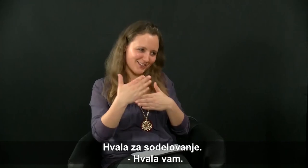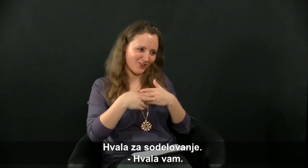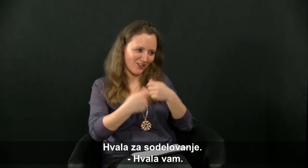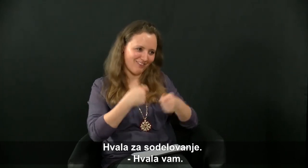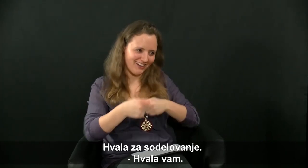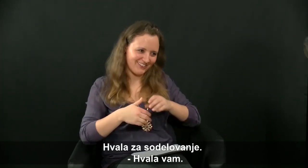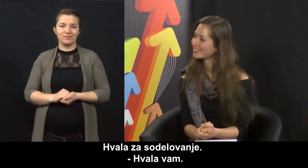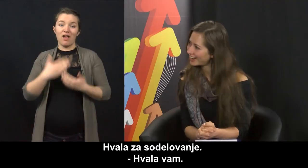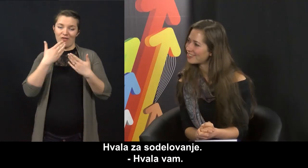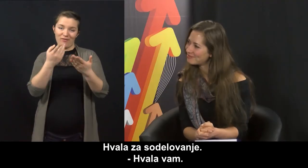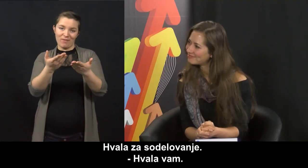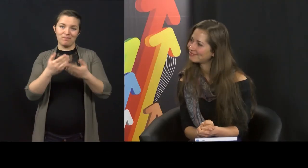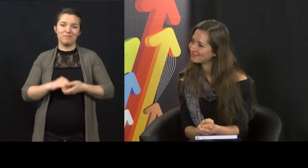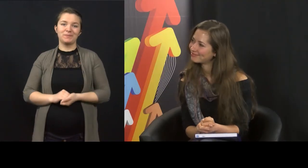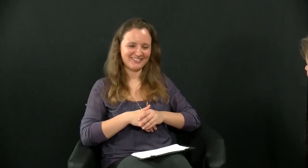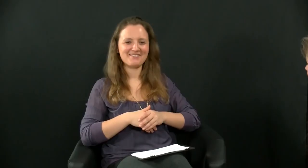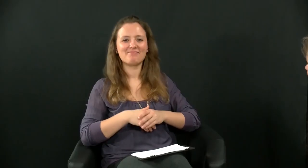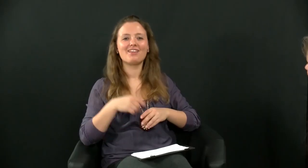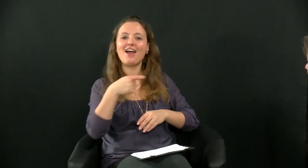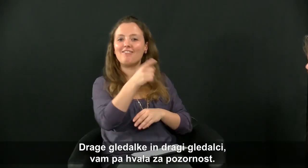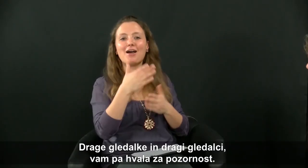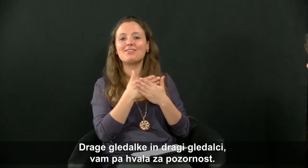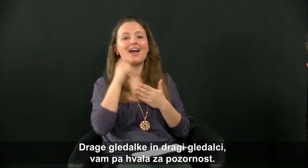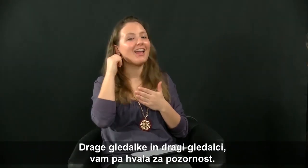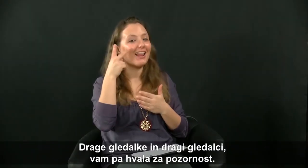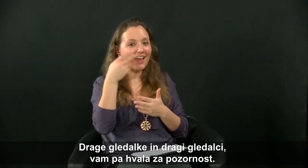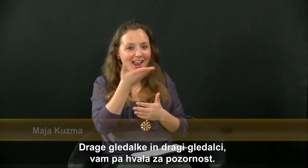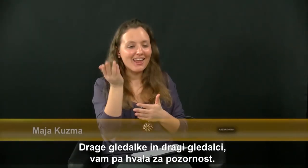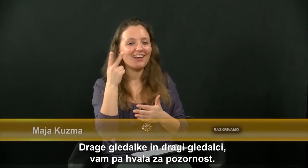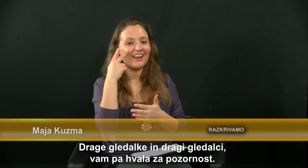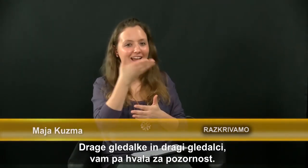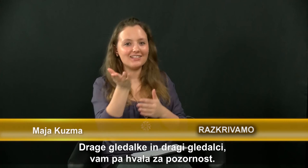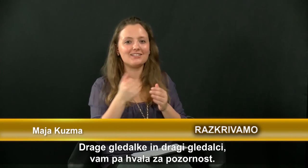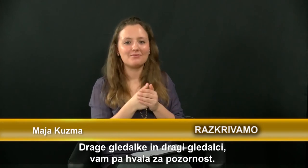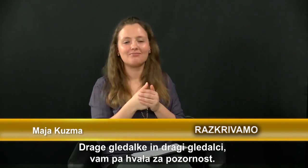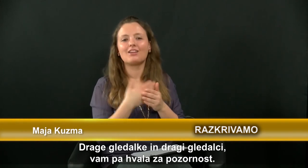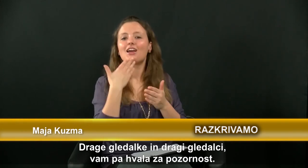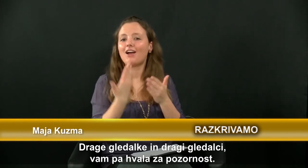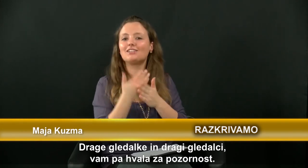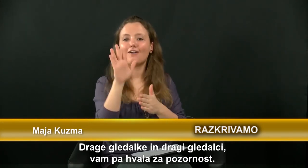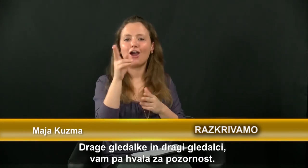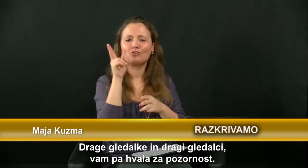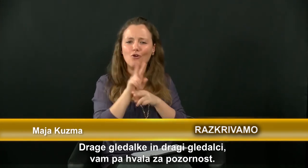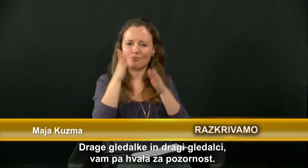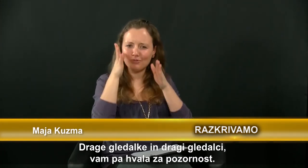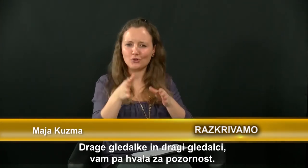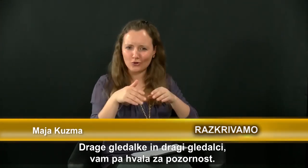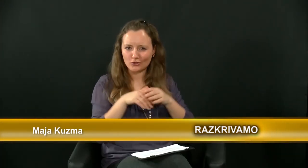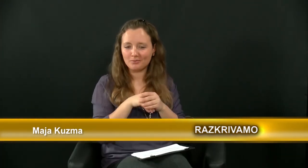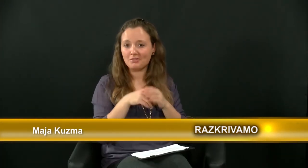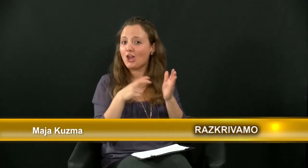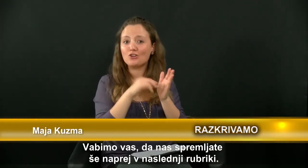Hvala za sodelovanje. Hvala vam. Vam, drage gledalke, gledalci, hvala za vašo